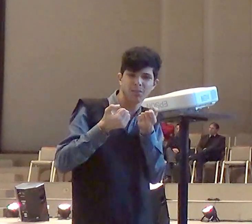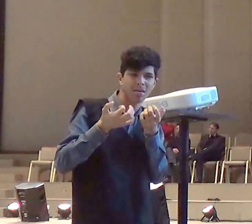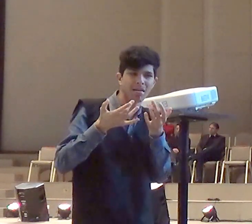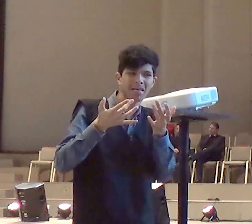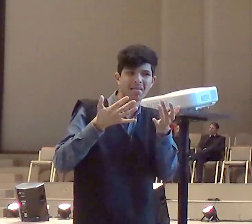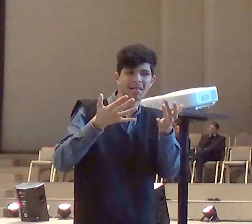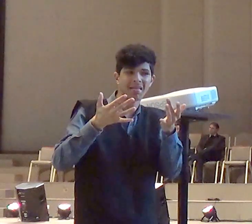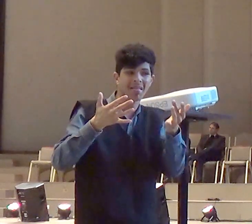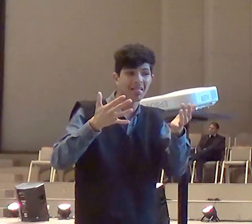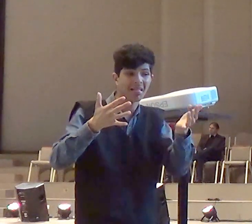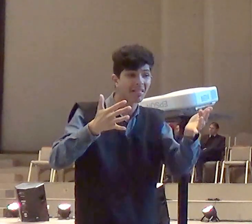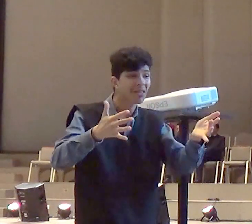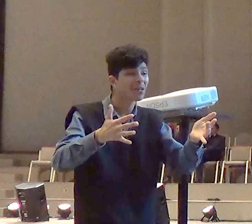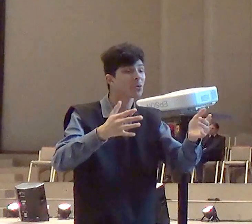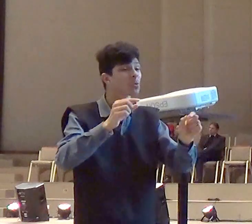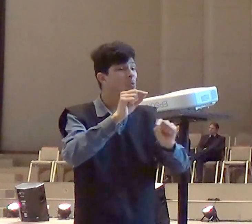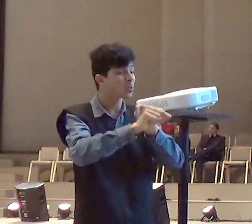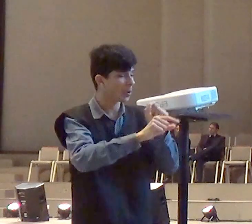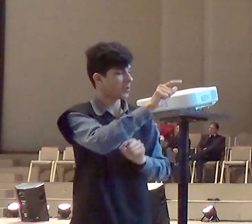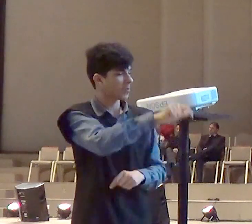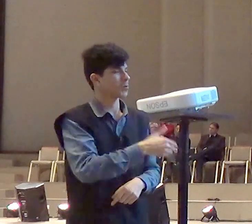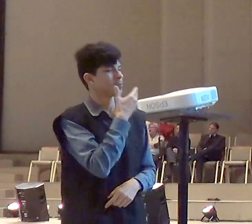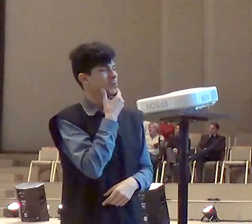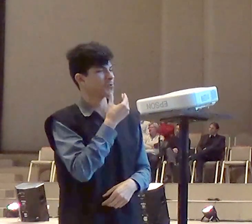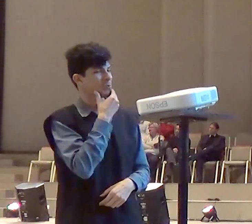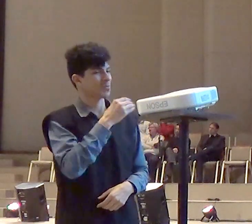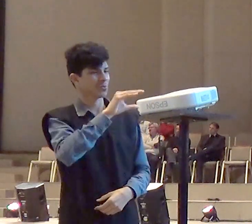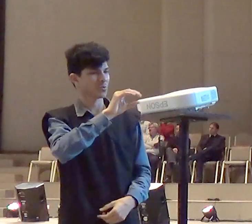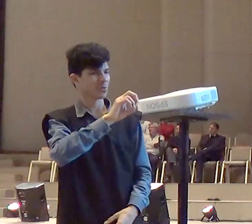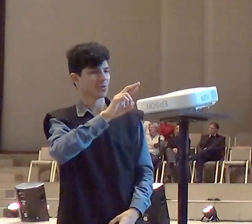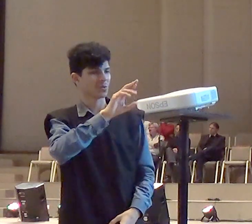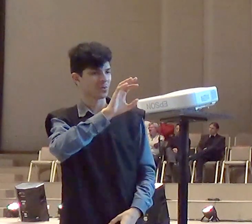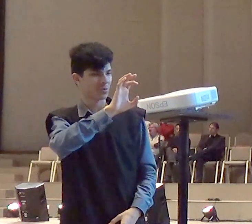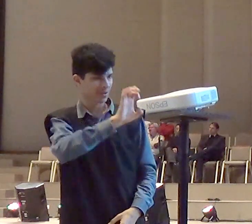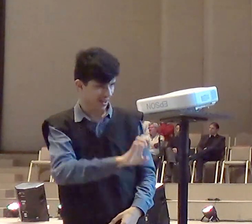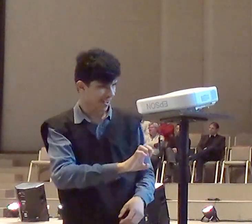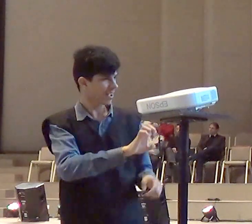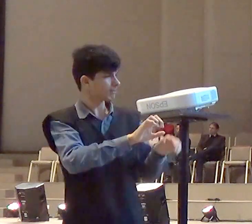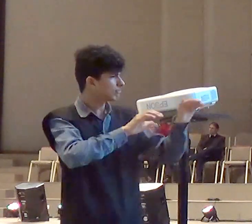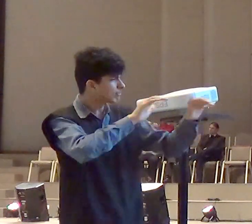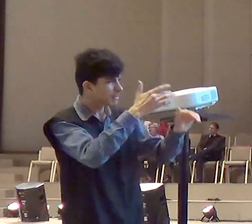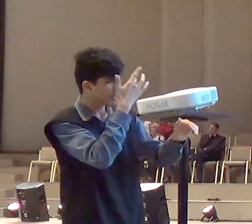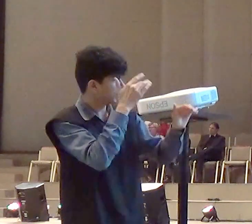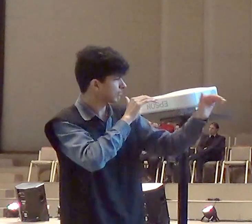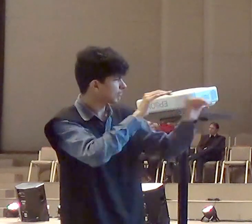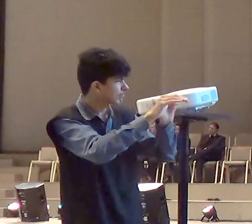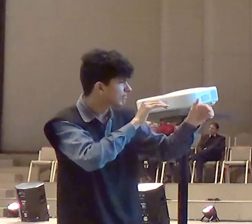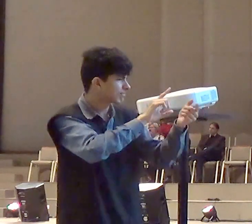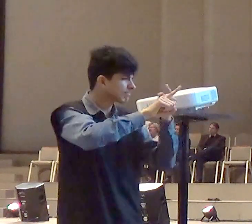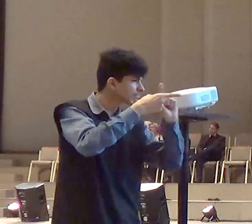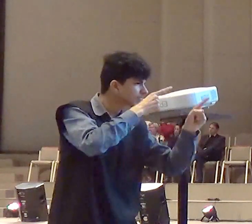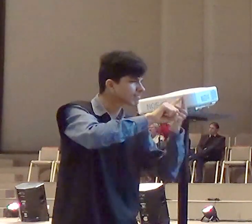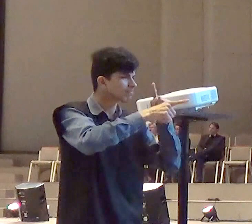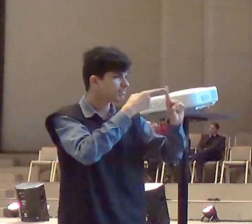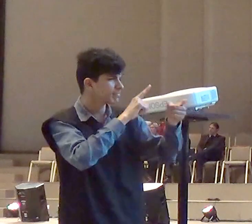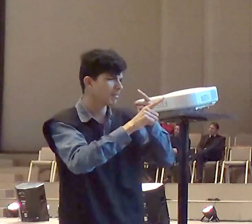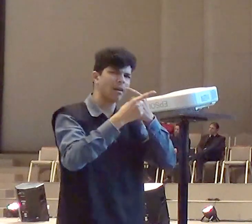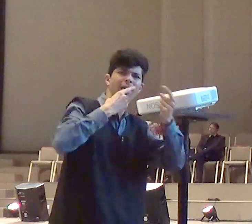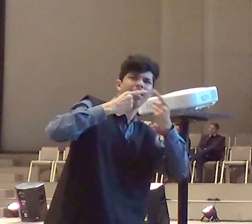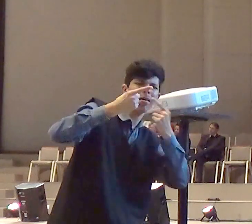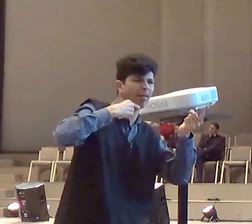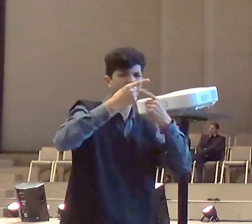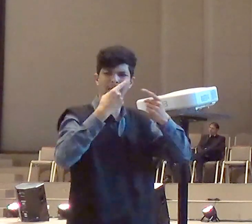a fazer com que os lábios de coré os lábios de datan birão começar sem a